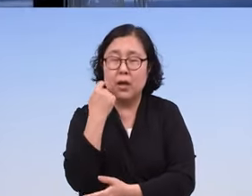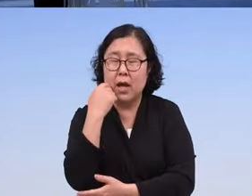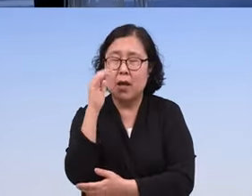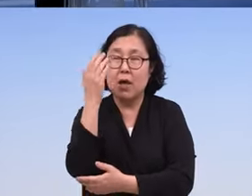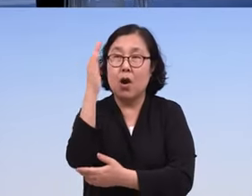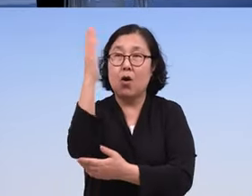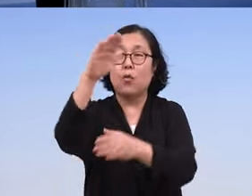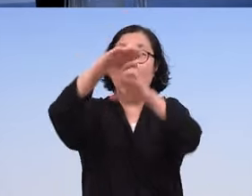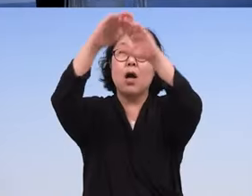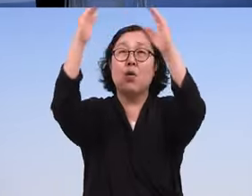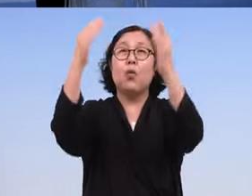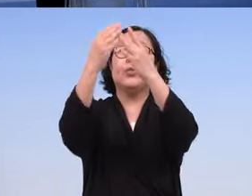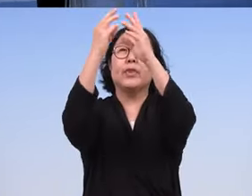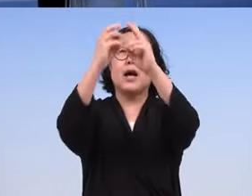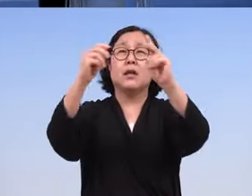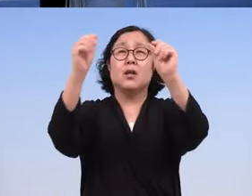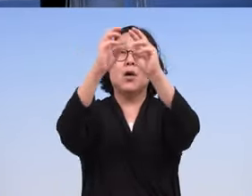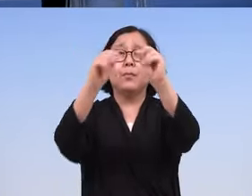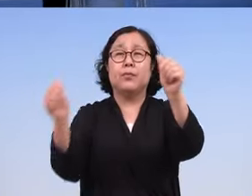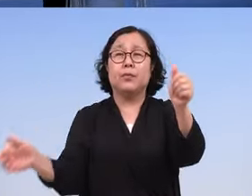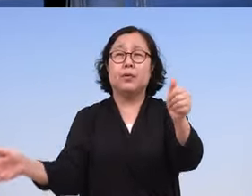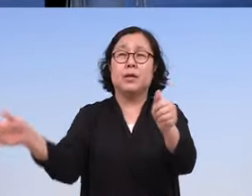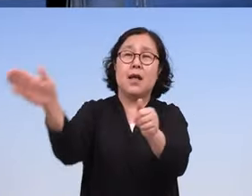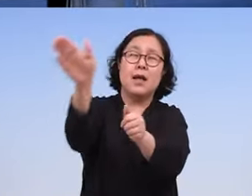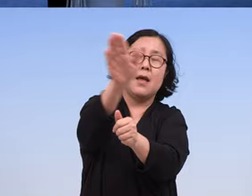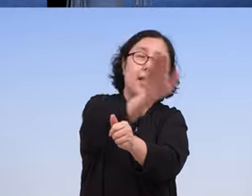주의 영광 온 땅 덮을 때